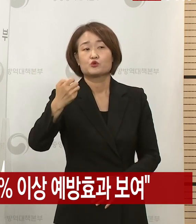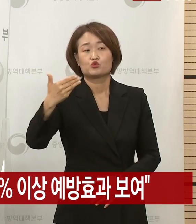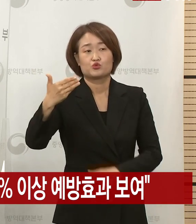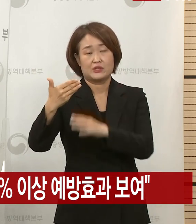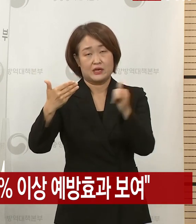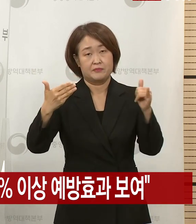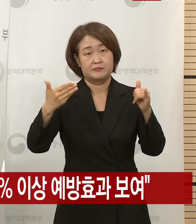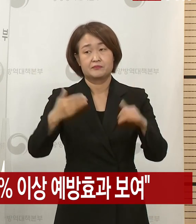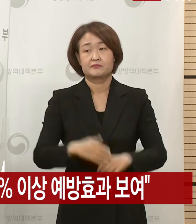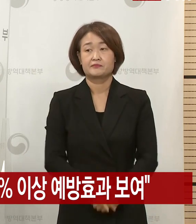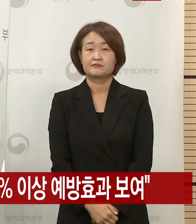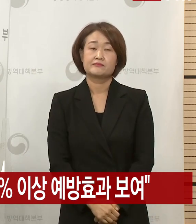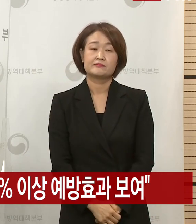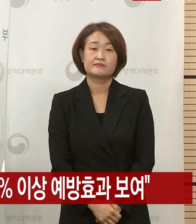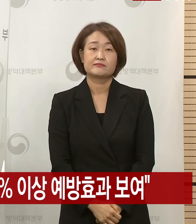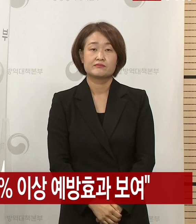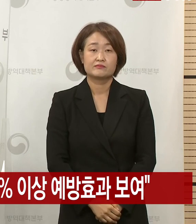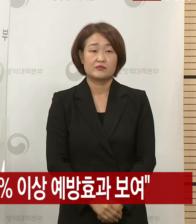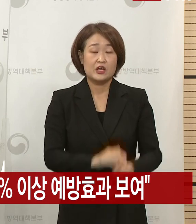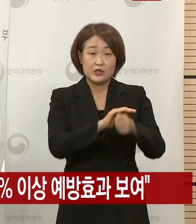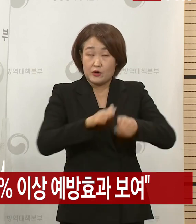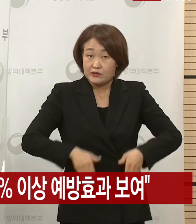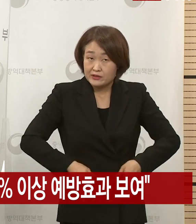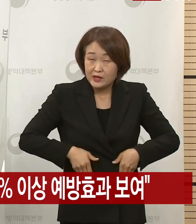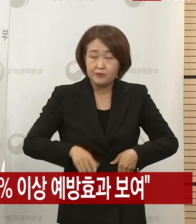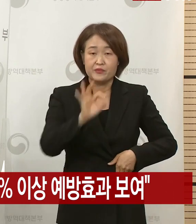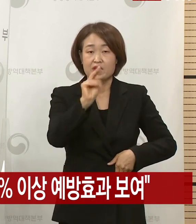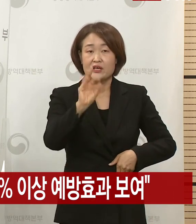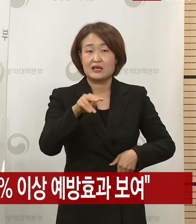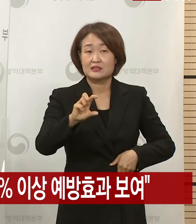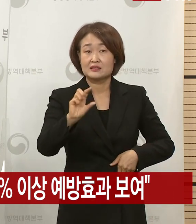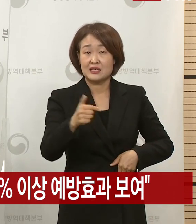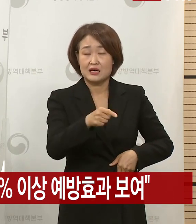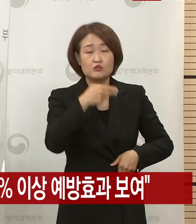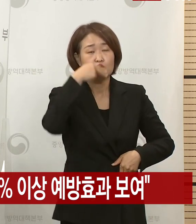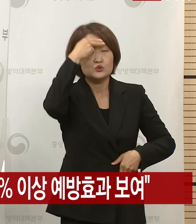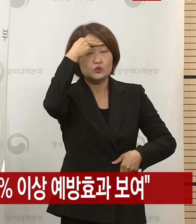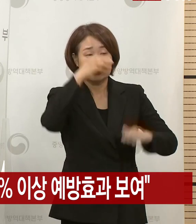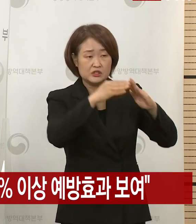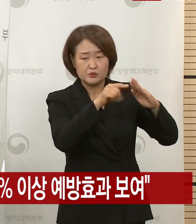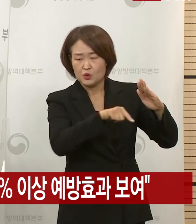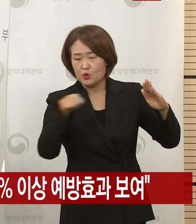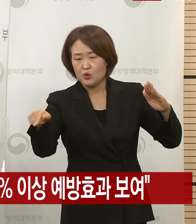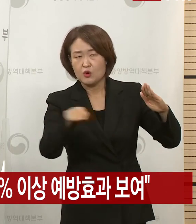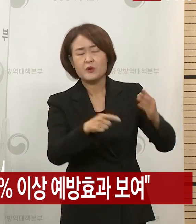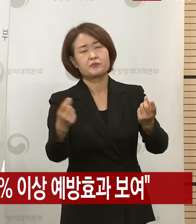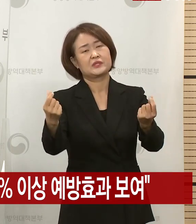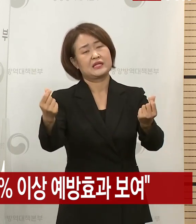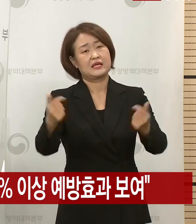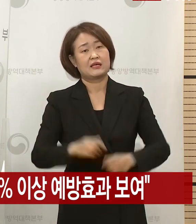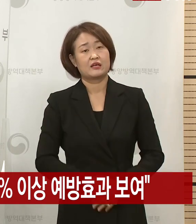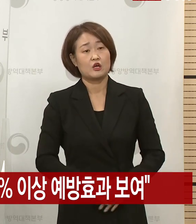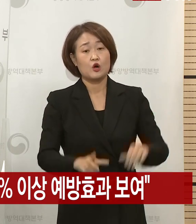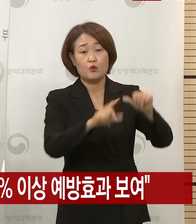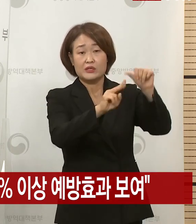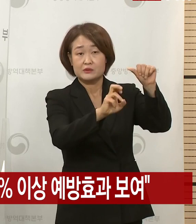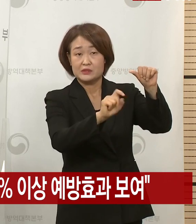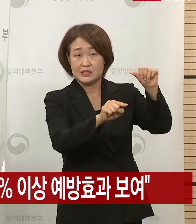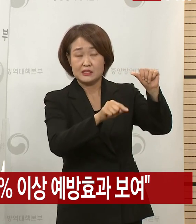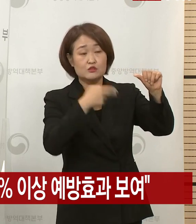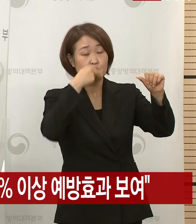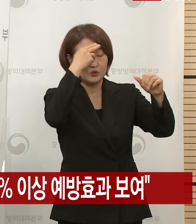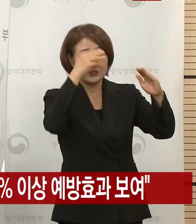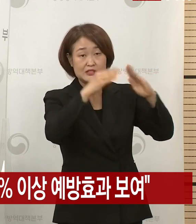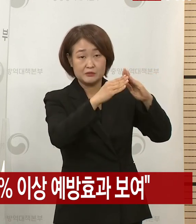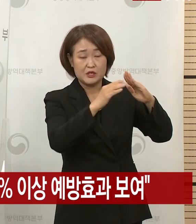239명입니다. 경남 양산시의 유흥주점 관련 사례도 이와 유사합니다. 5월 21일